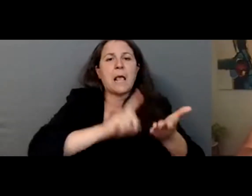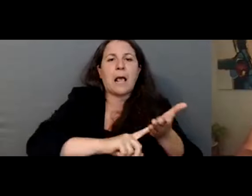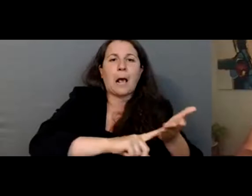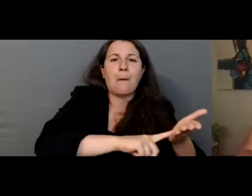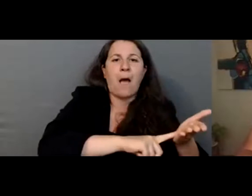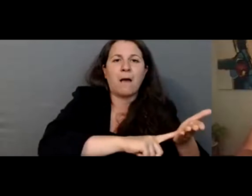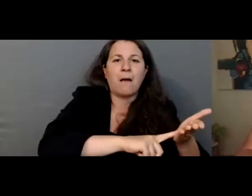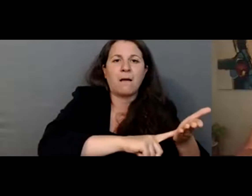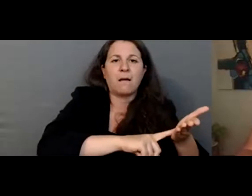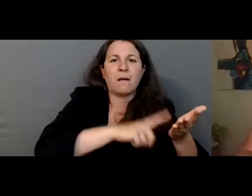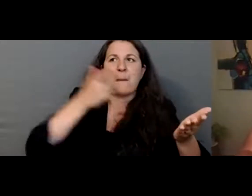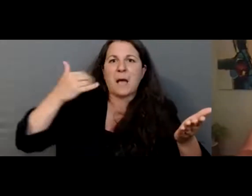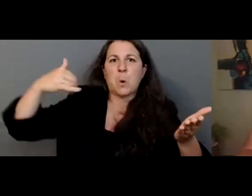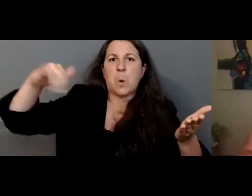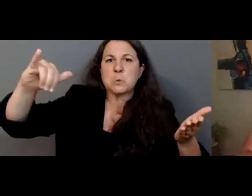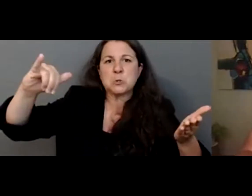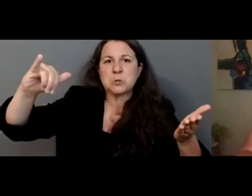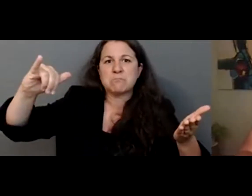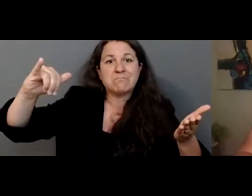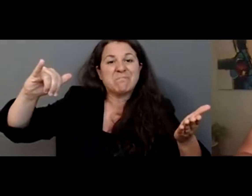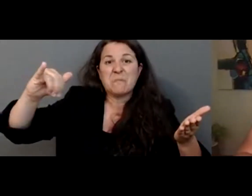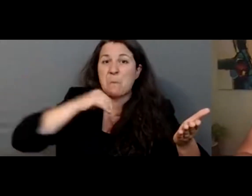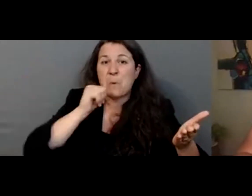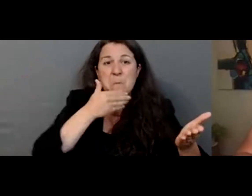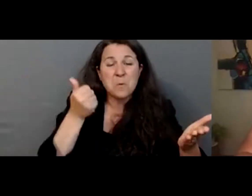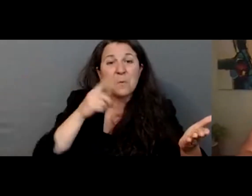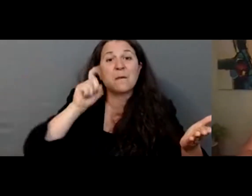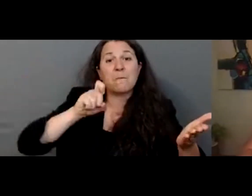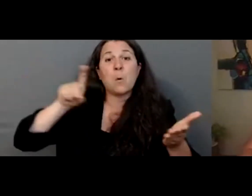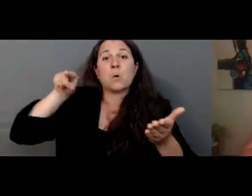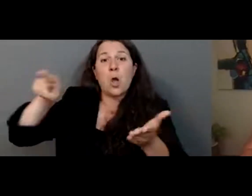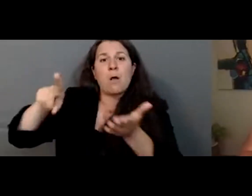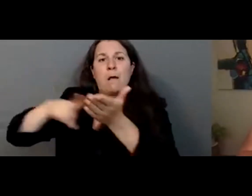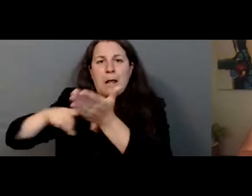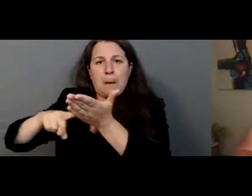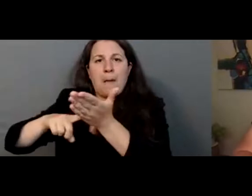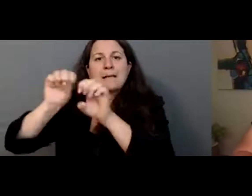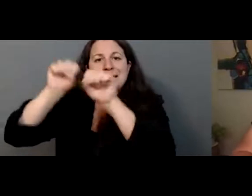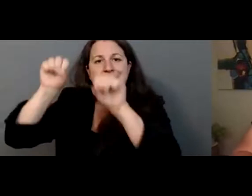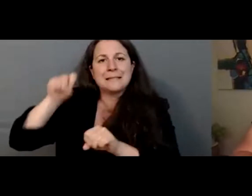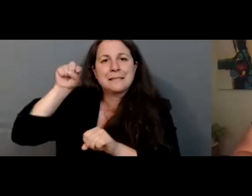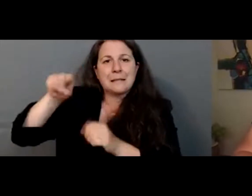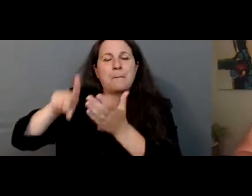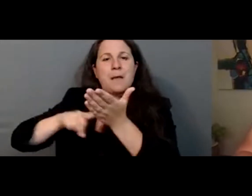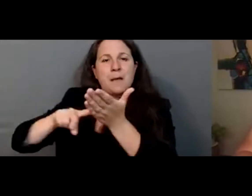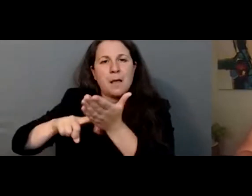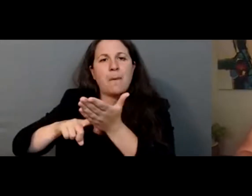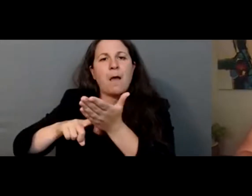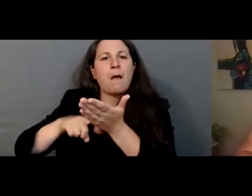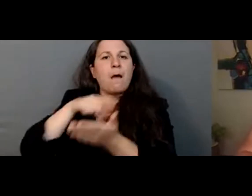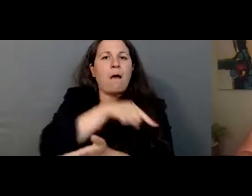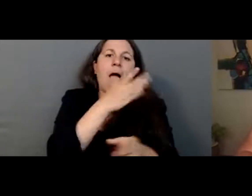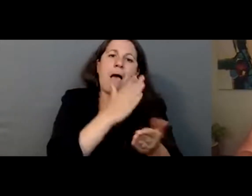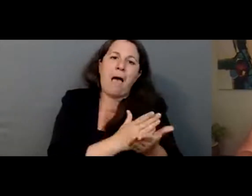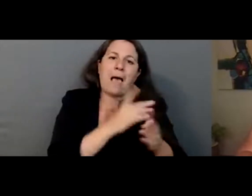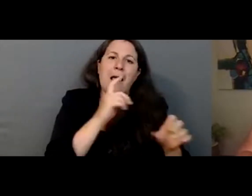sur le bobo pour nommer les choses, dire qu'elles existent. Responsabiliser les institutions, les gouvernements également,